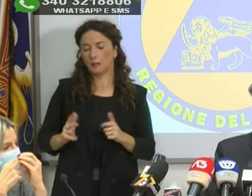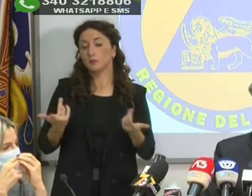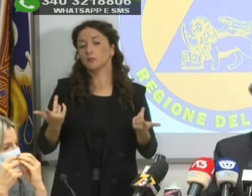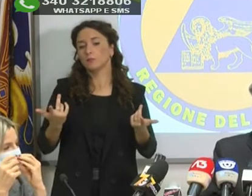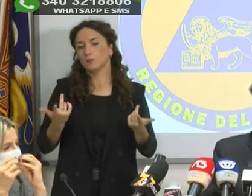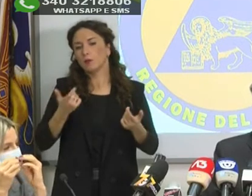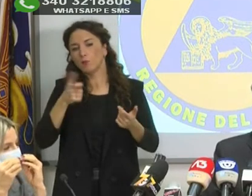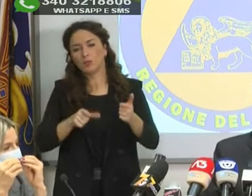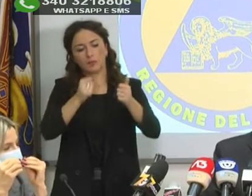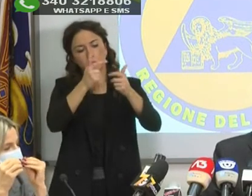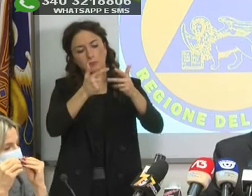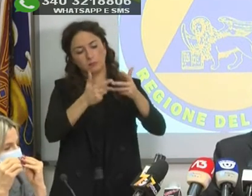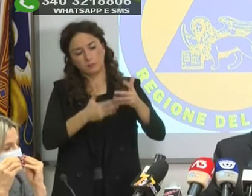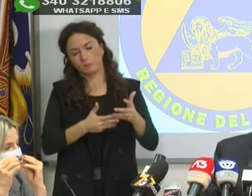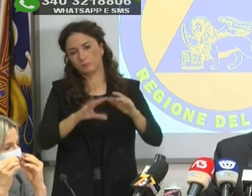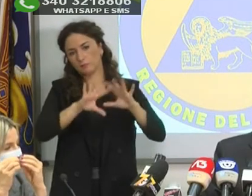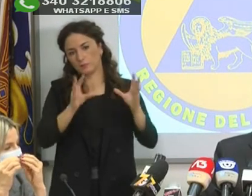serie di elementi messi insieme